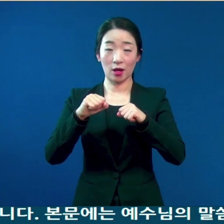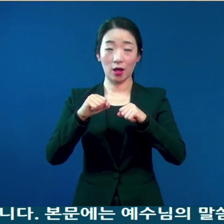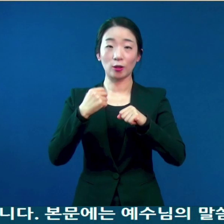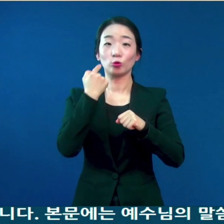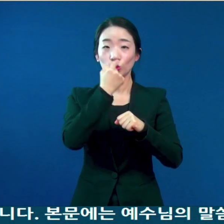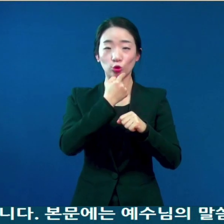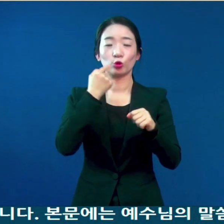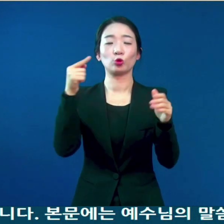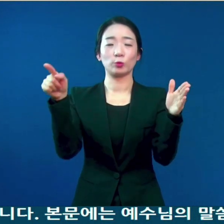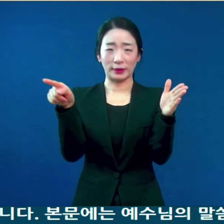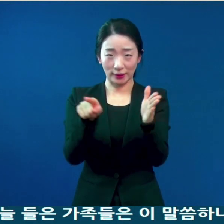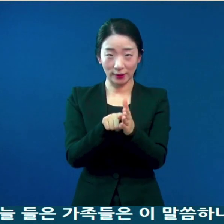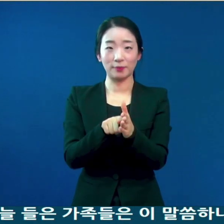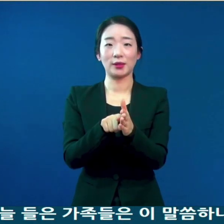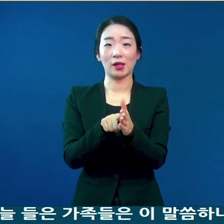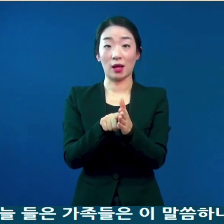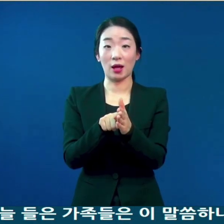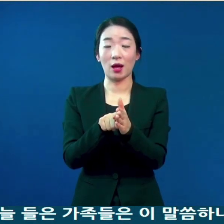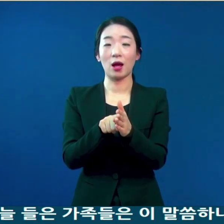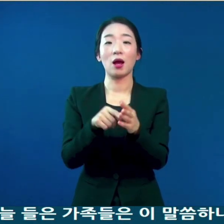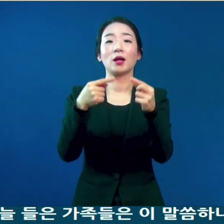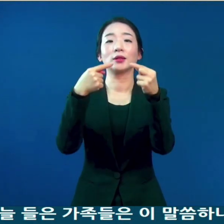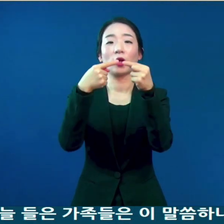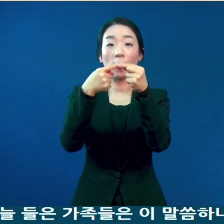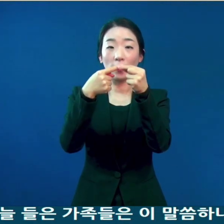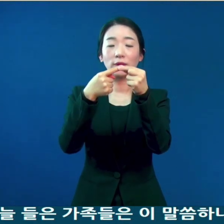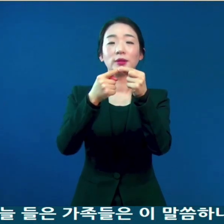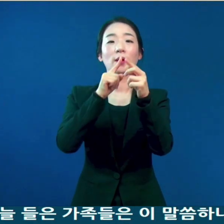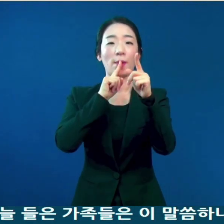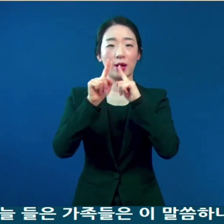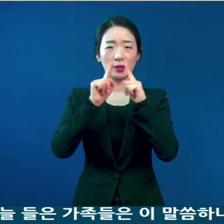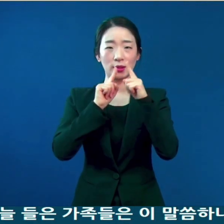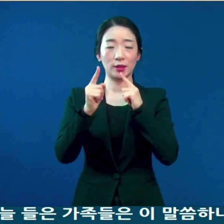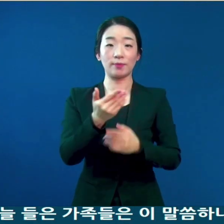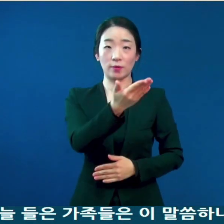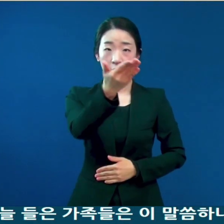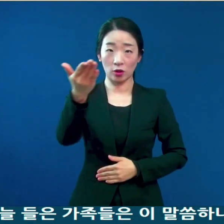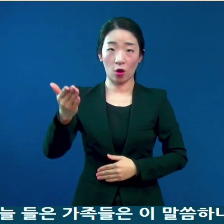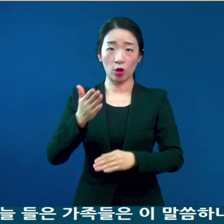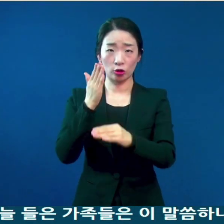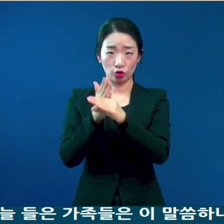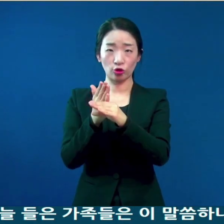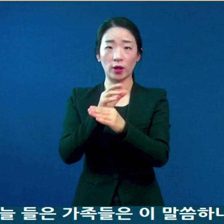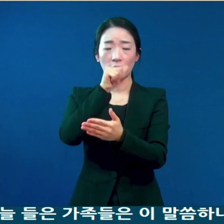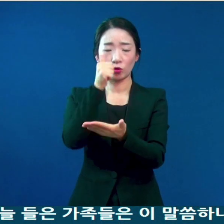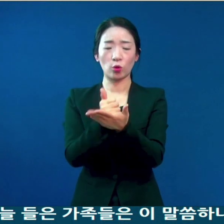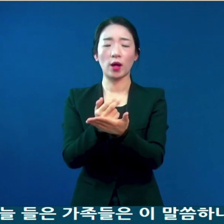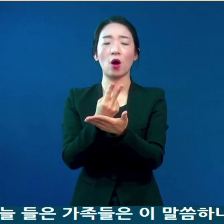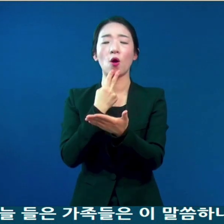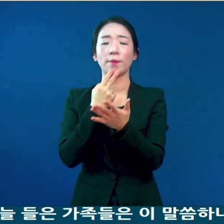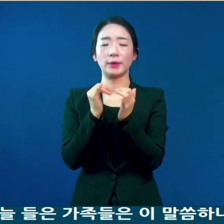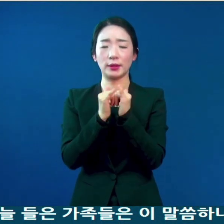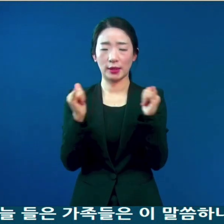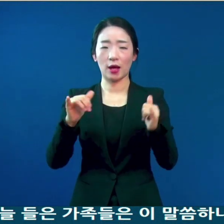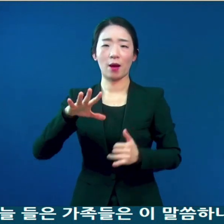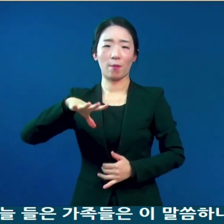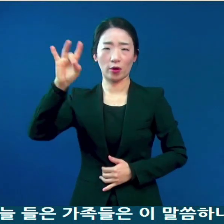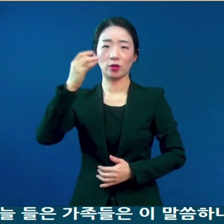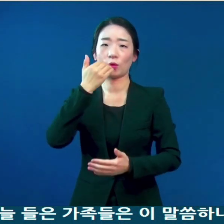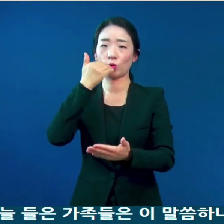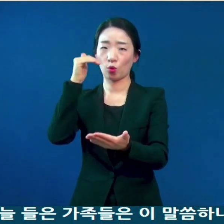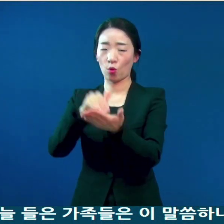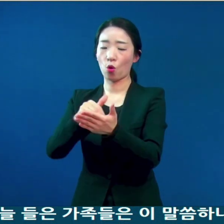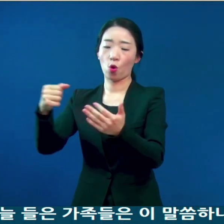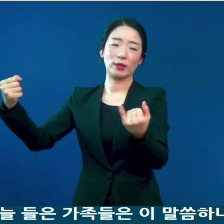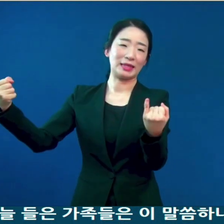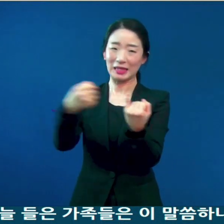번째 말씀이 뭐였냐면, 너희 중에 죄 없는 자가 먼저 돌로 치라는